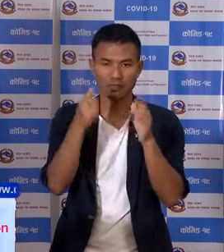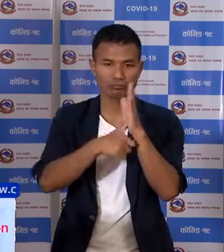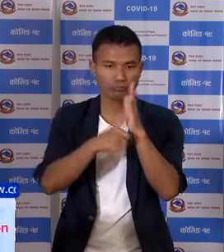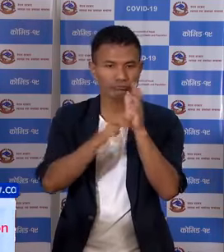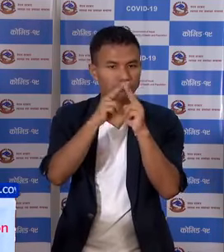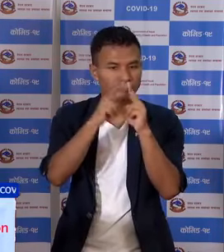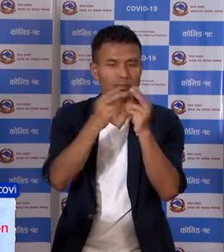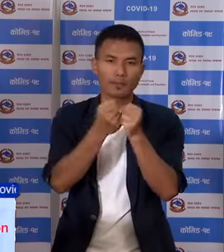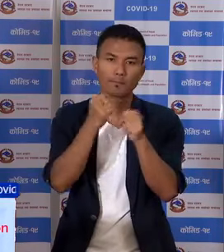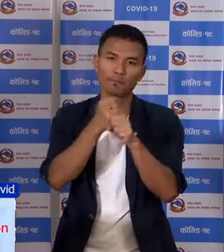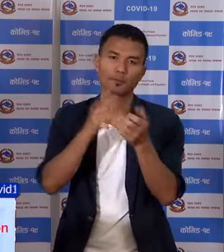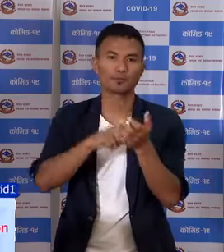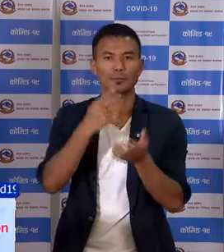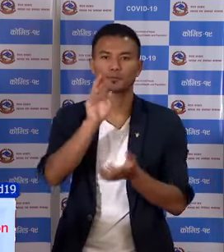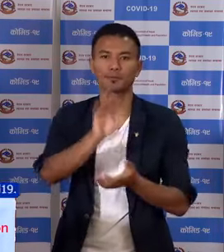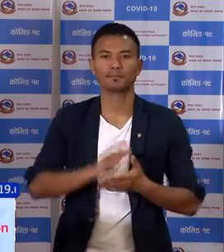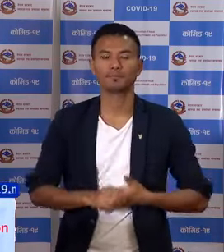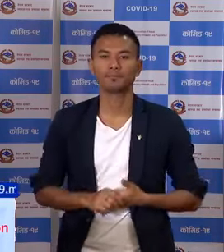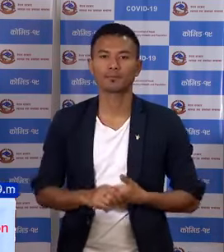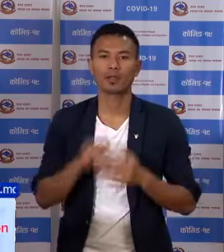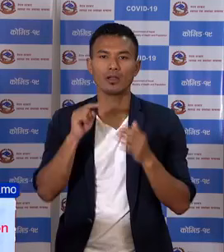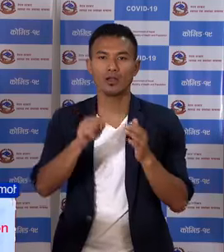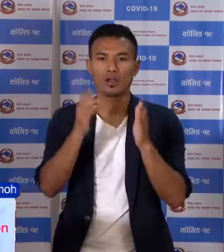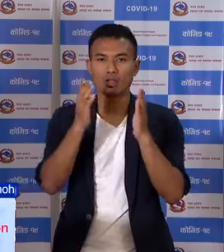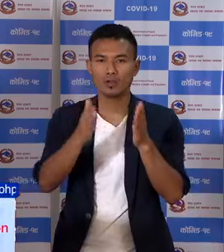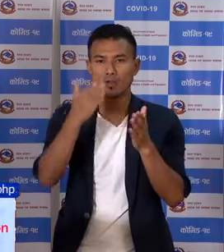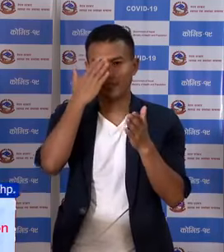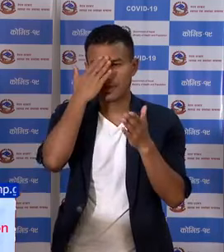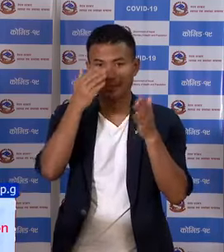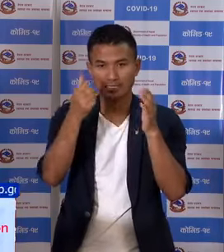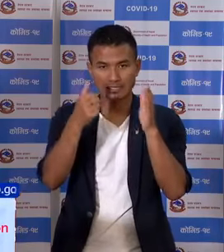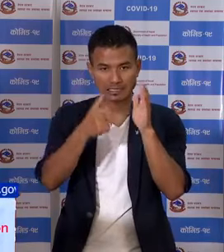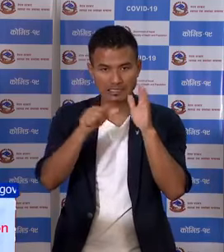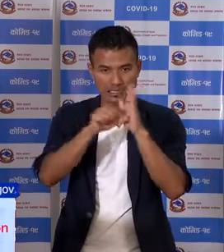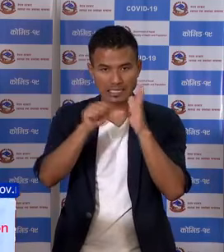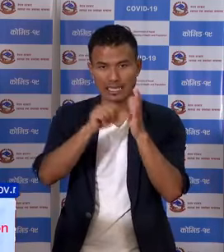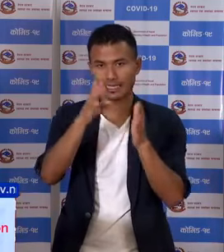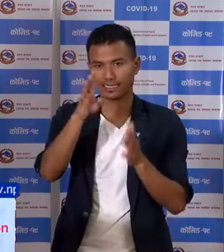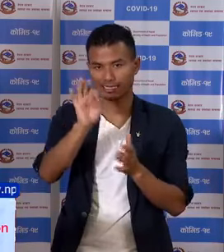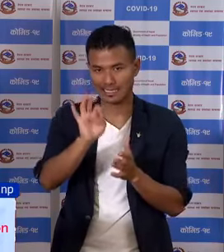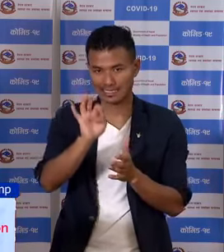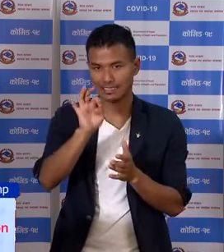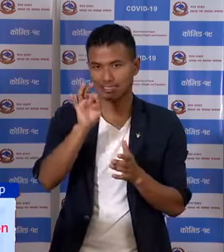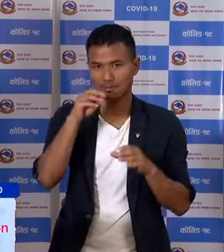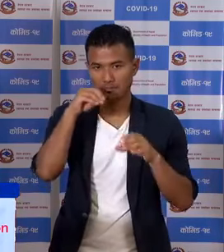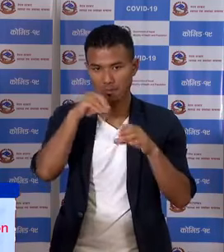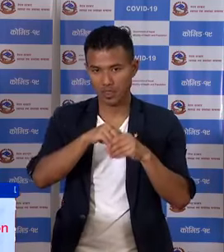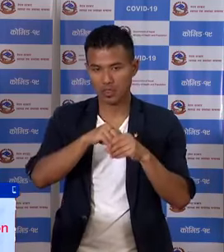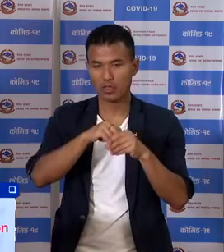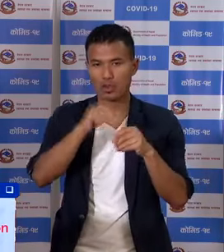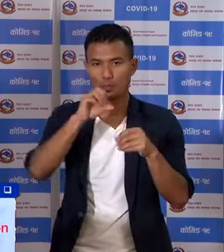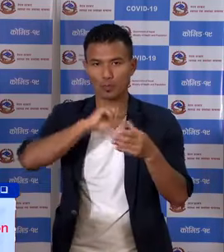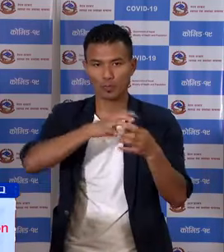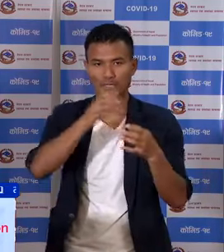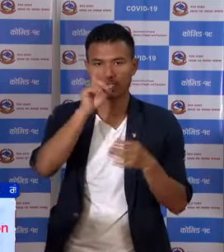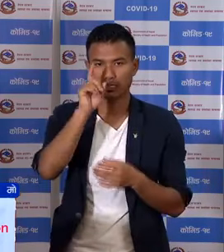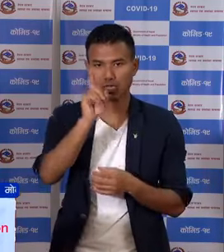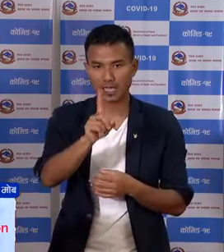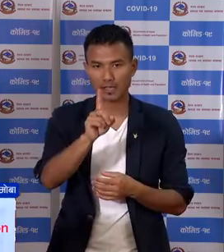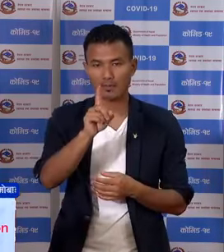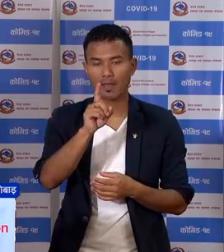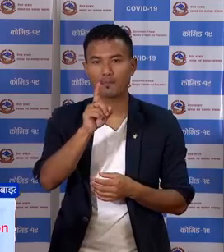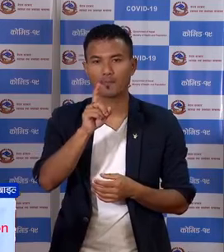सुरुवाएको छाओ आलसमा संक्रमित जिल्ला 40, जस्मद्दे प्रदेश नमर